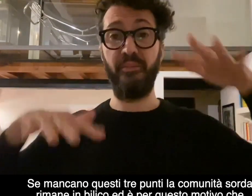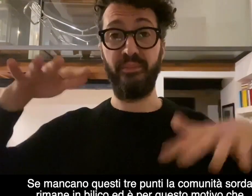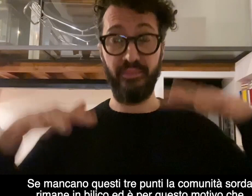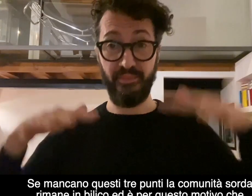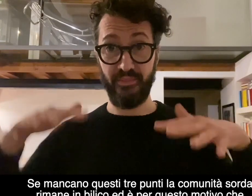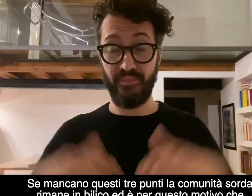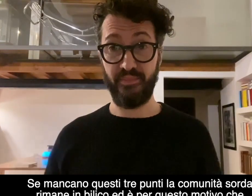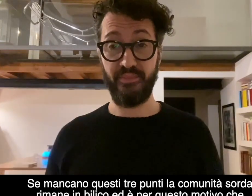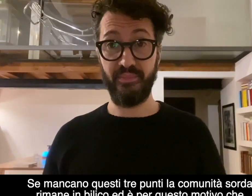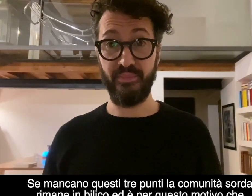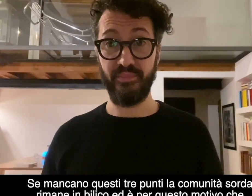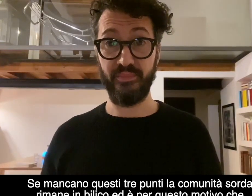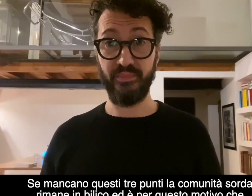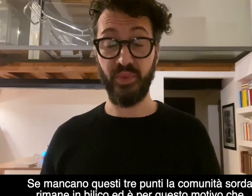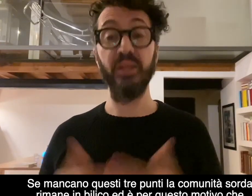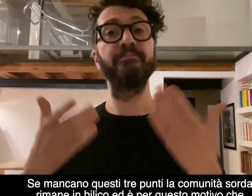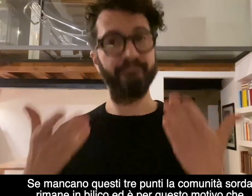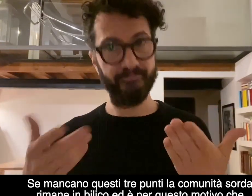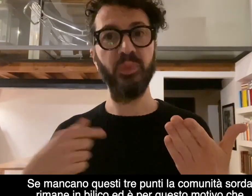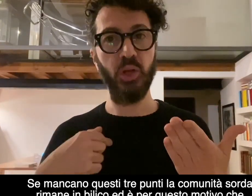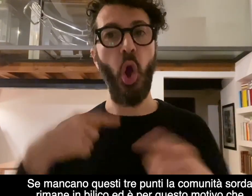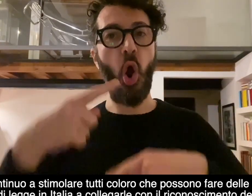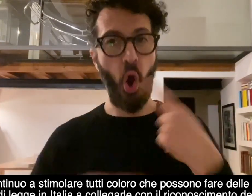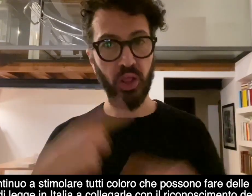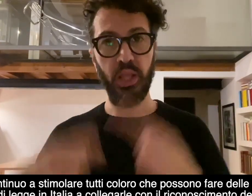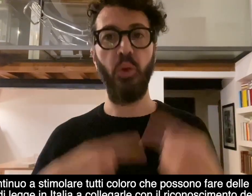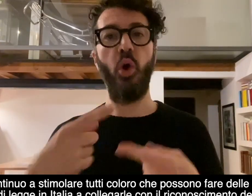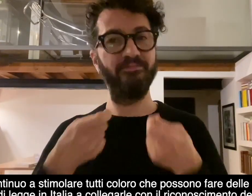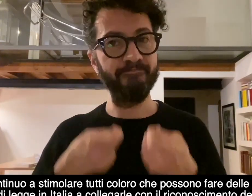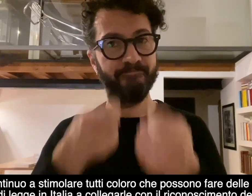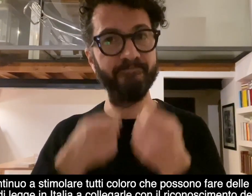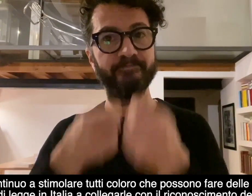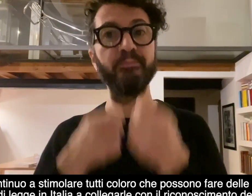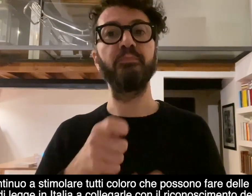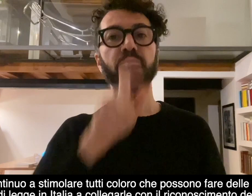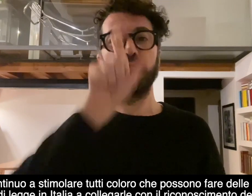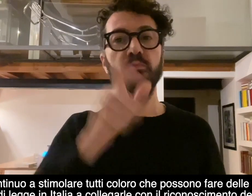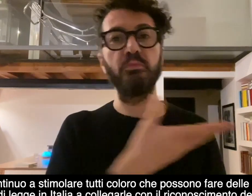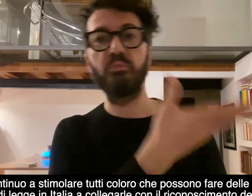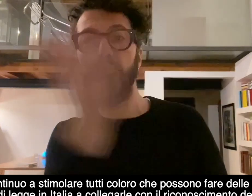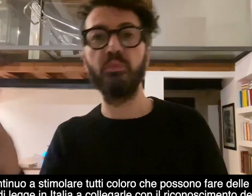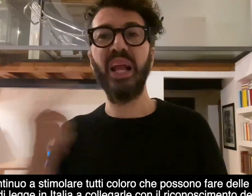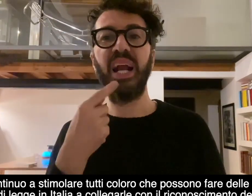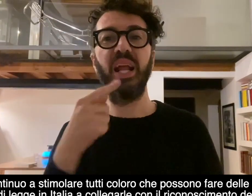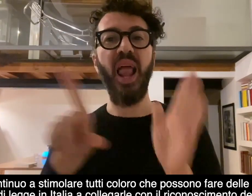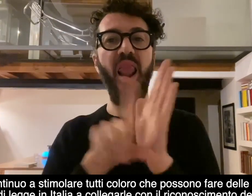bilico ed è proprio per questo che io continuo a stimolare tutti coloro che possono fare delle proposte